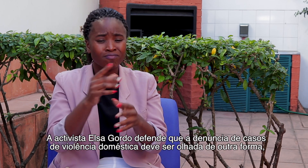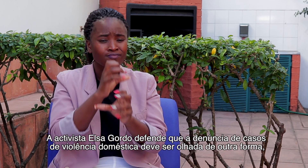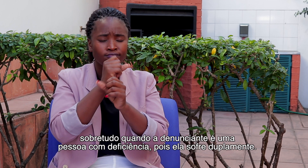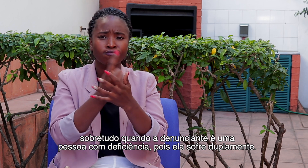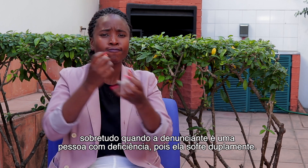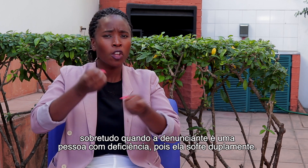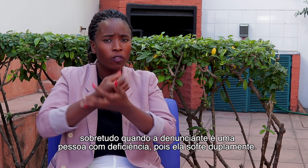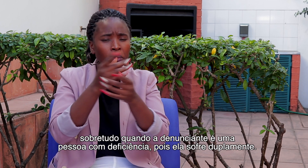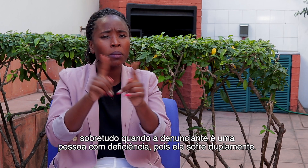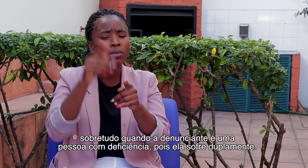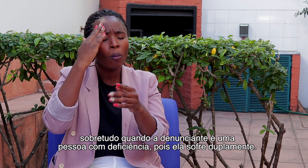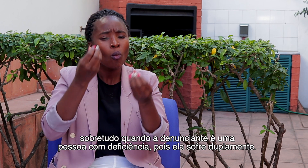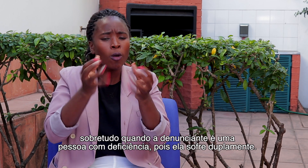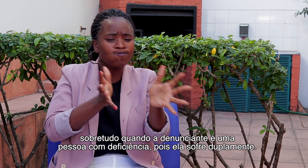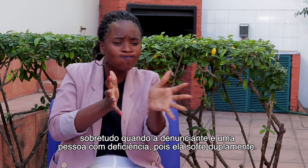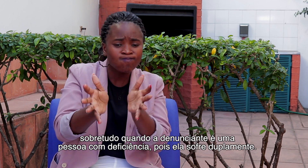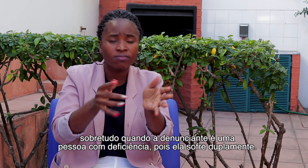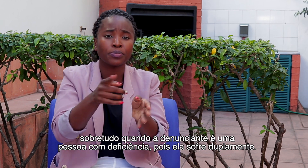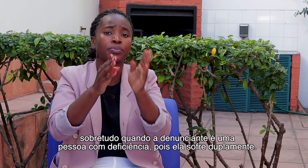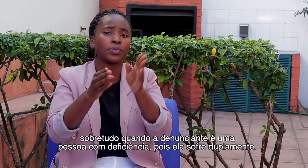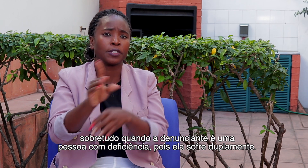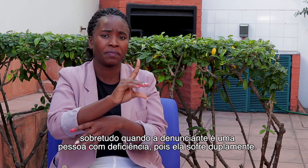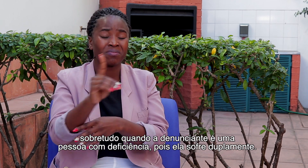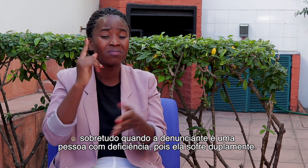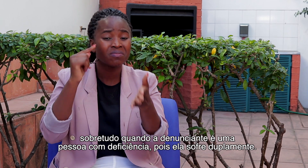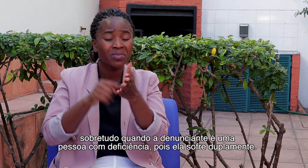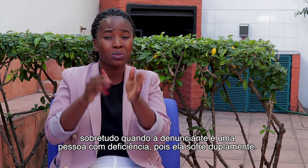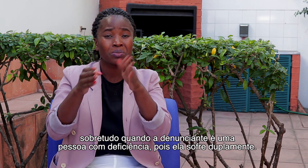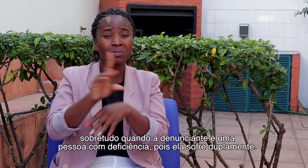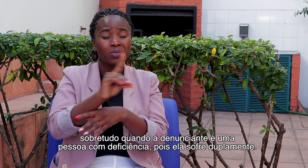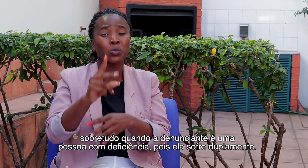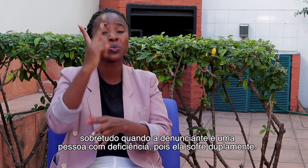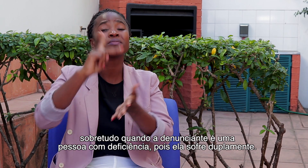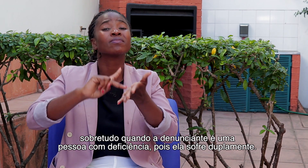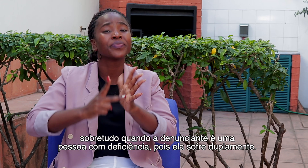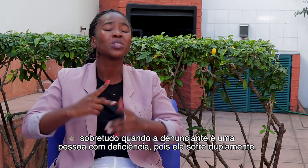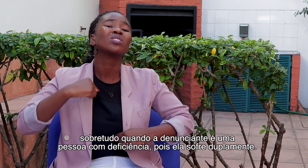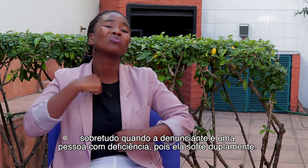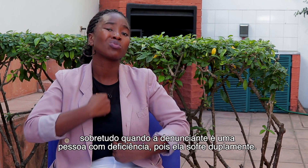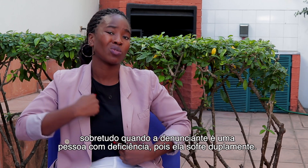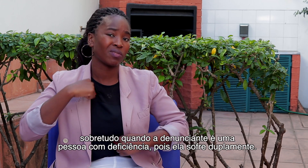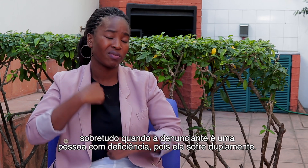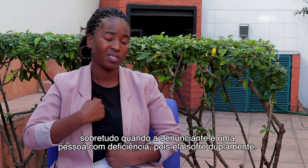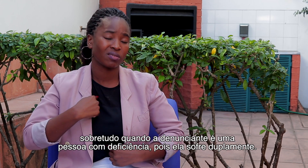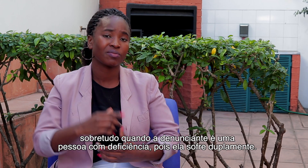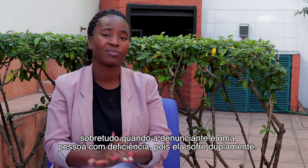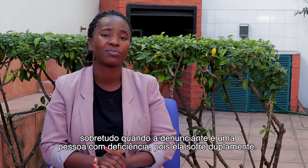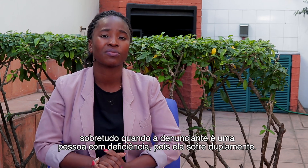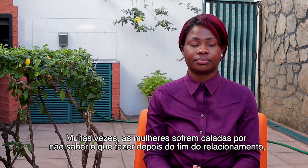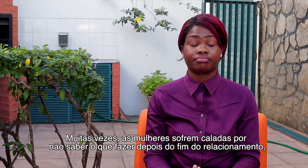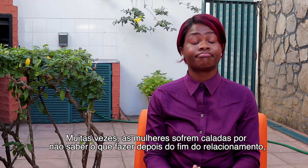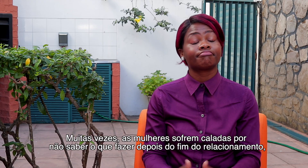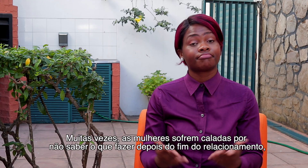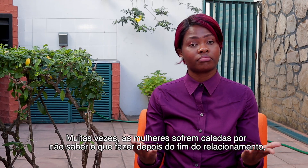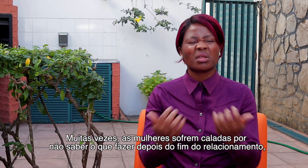outra forma, sobretudo quando a denunciante é uma pessoa com deficiência, pois ela sofre duplamente.